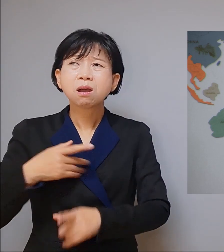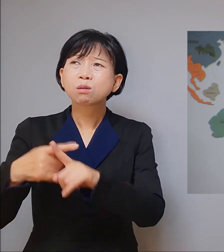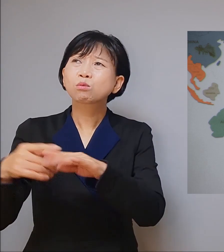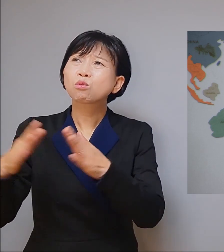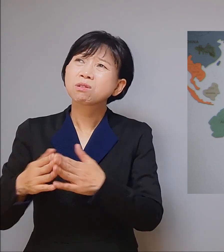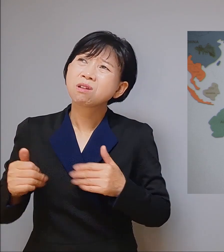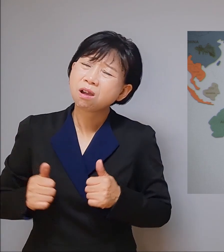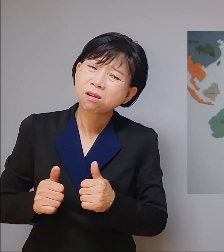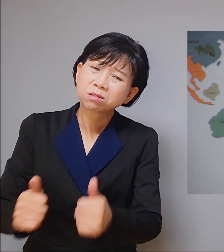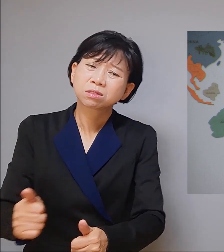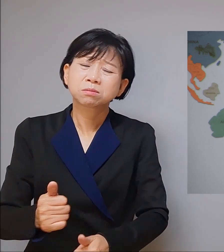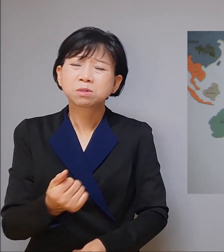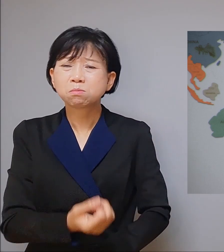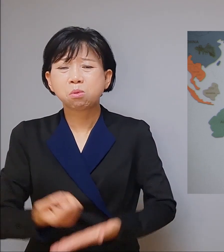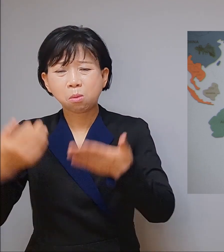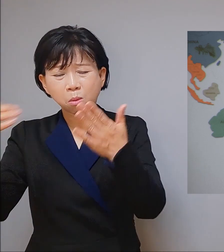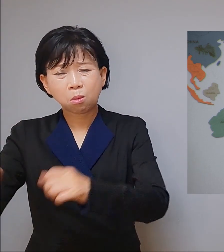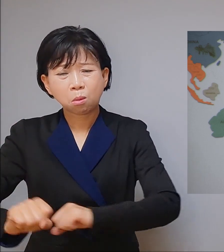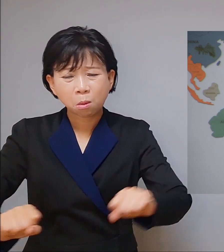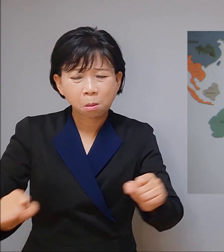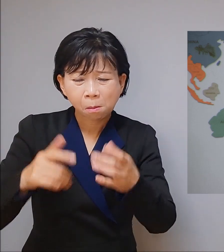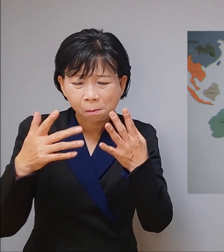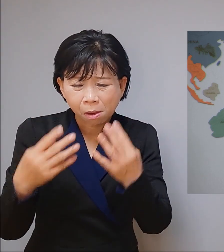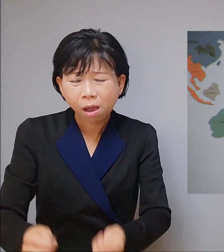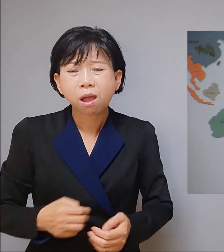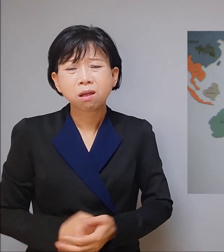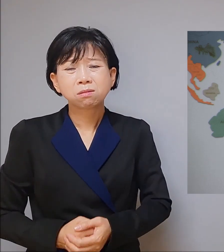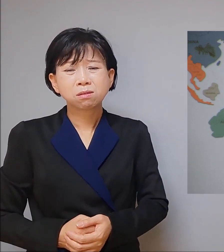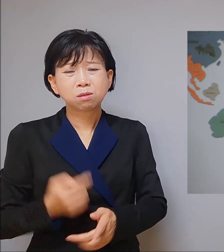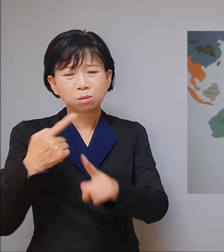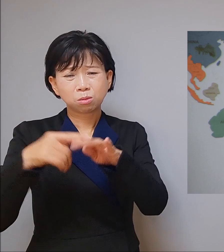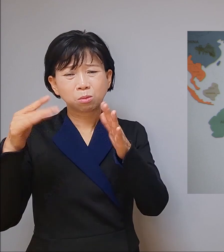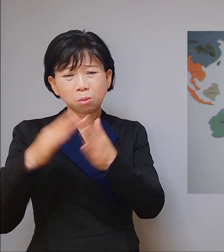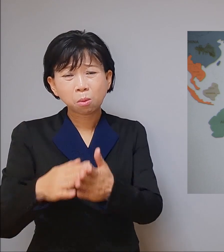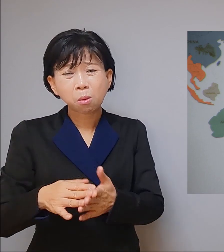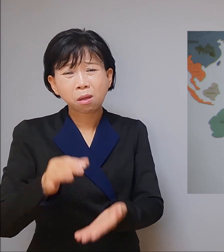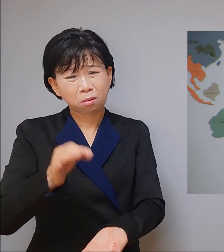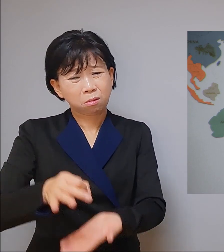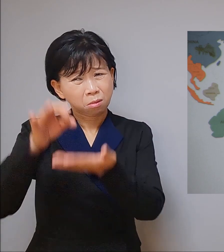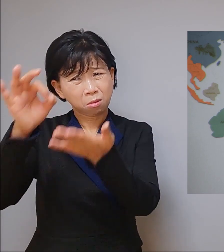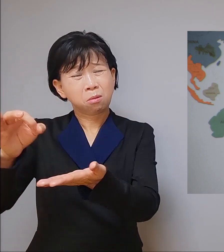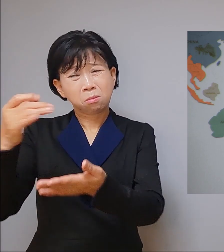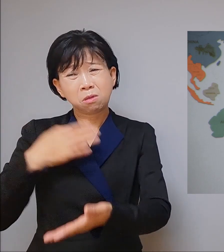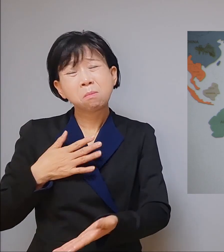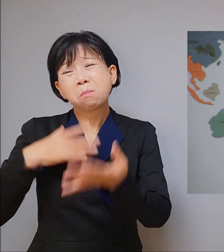교회에서 얼마나 열심히 봉사했는데, 내가 가진 물질을 얼마나 많이 교회에다 갖다 바쳤는데,